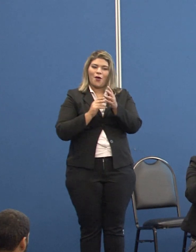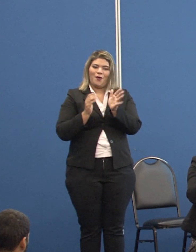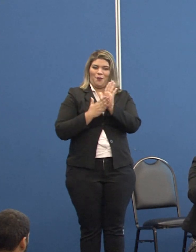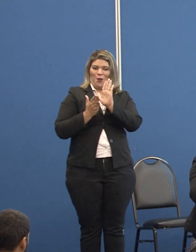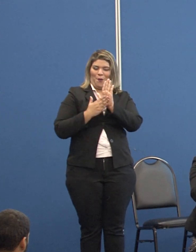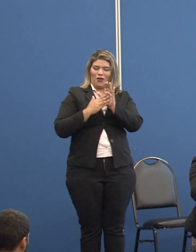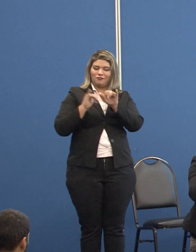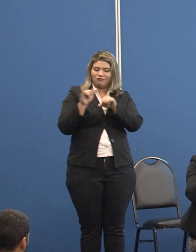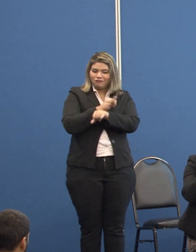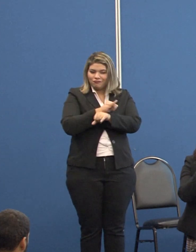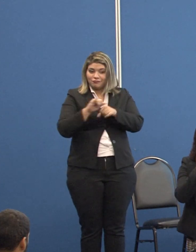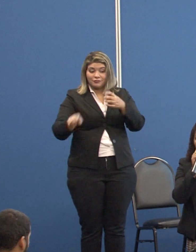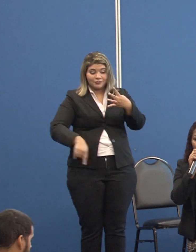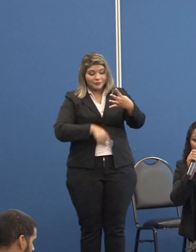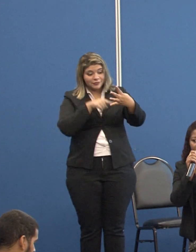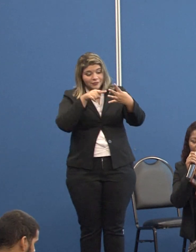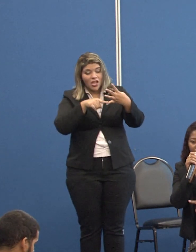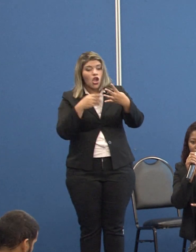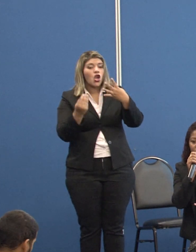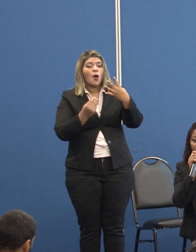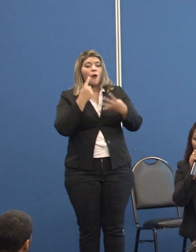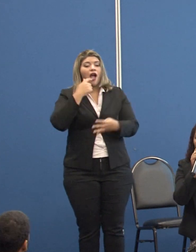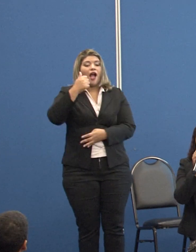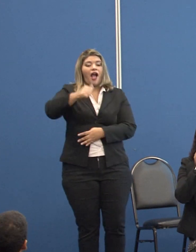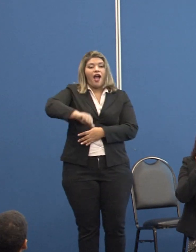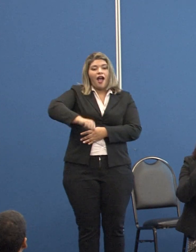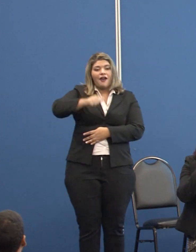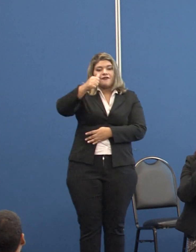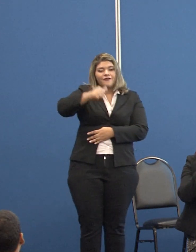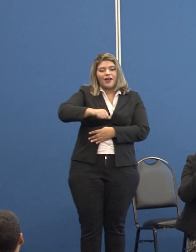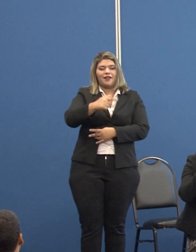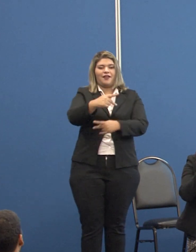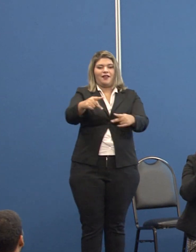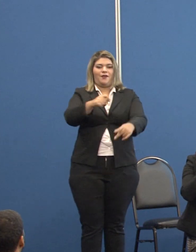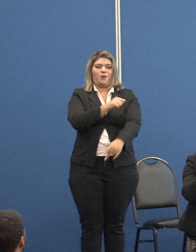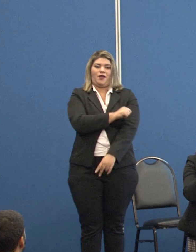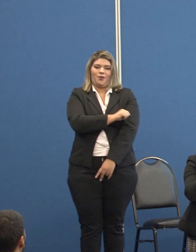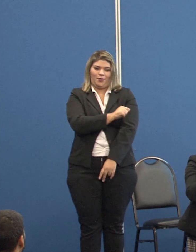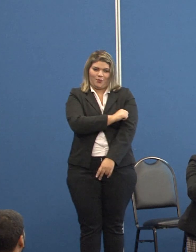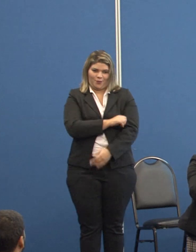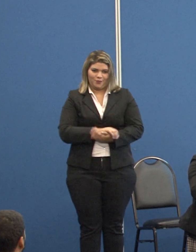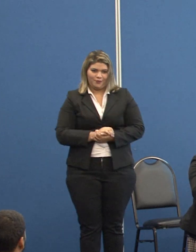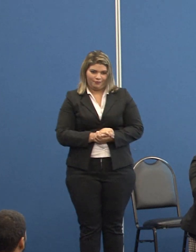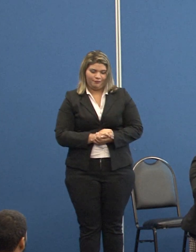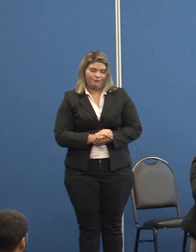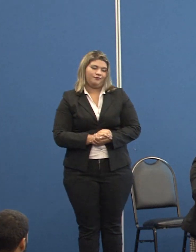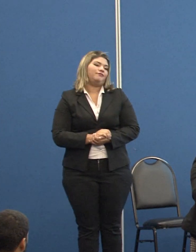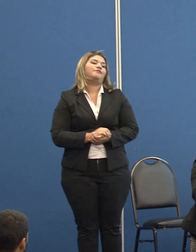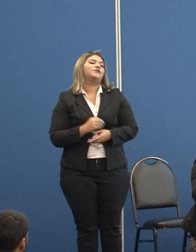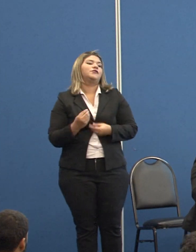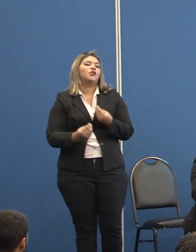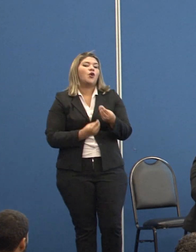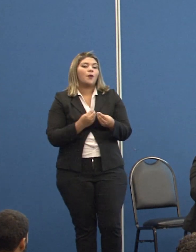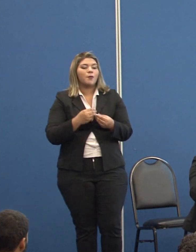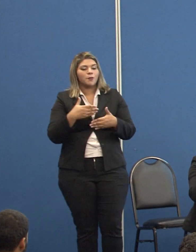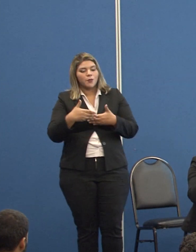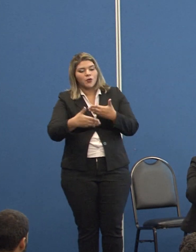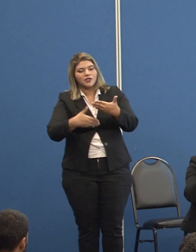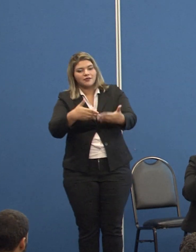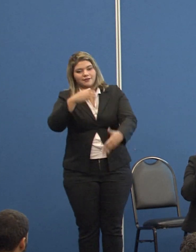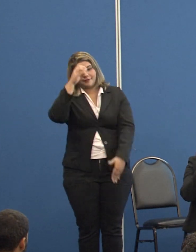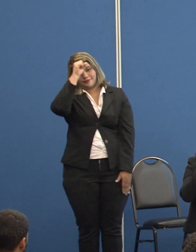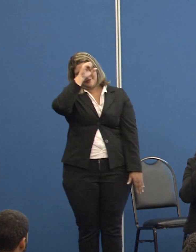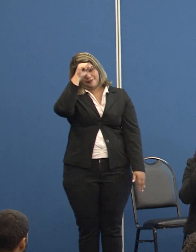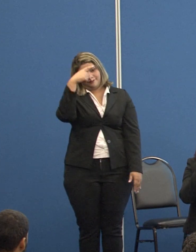vou avaliar durante todo o processo o conhecimento do educando, o processo de aprendizagem. Tá? Não é